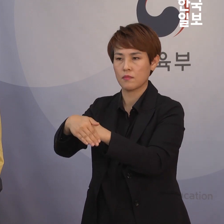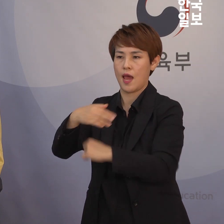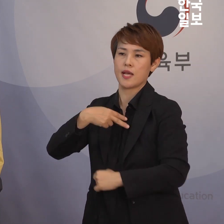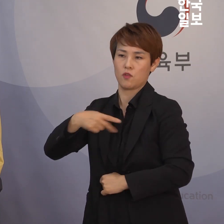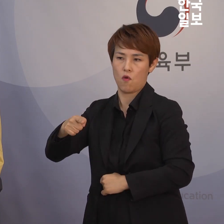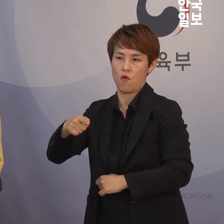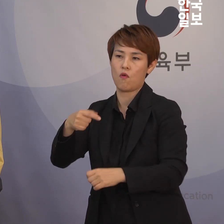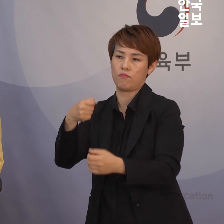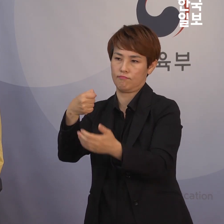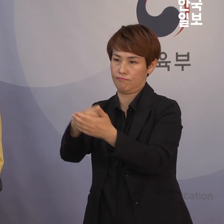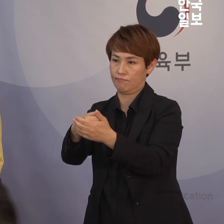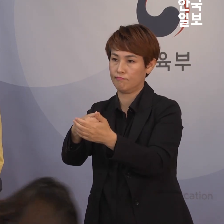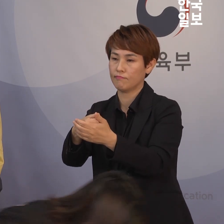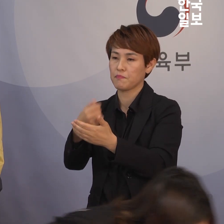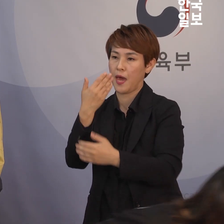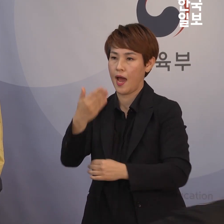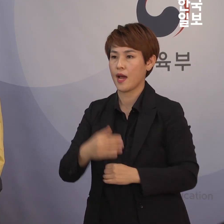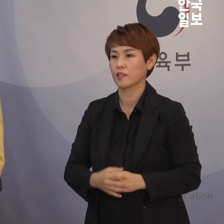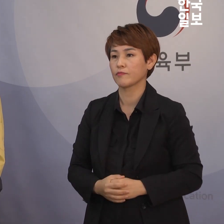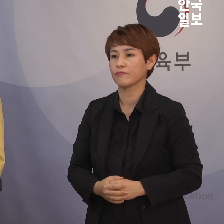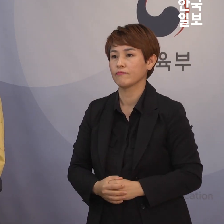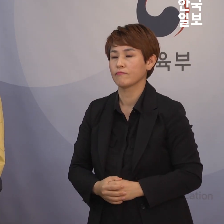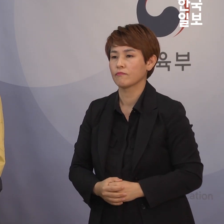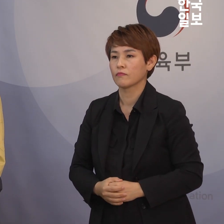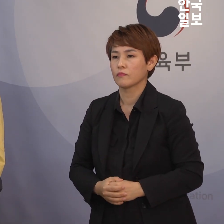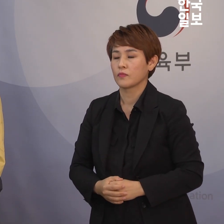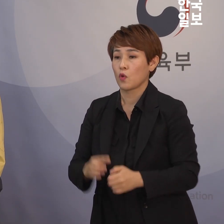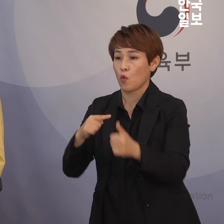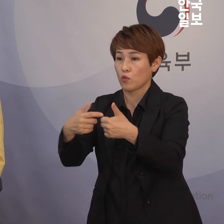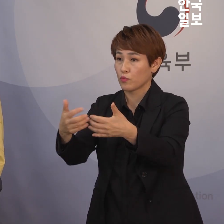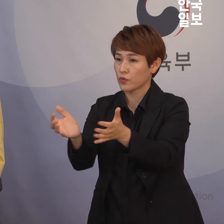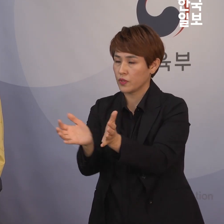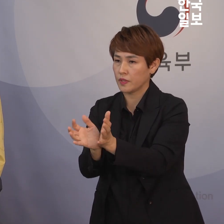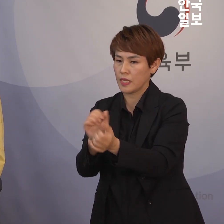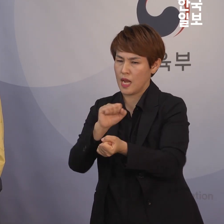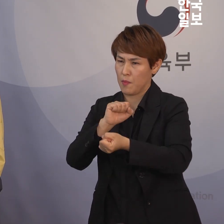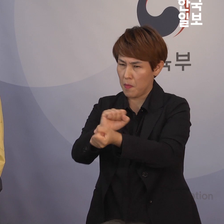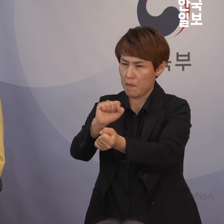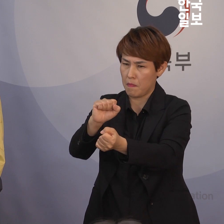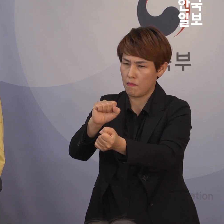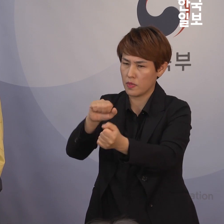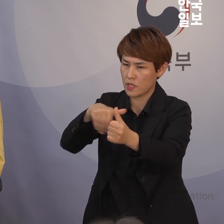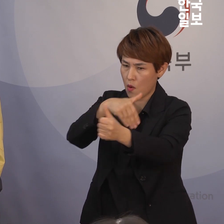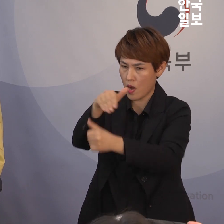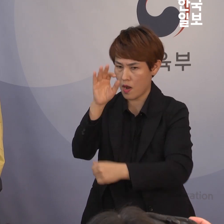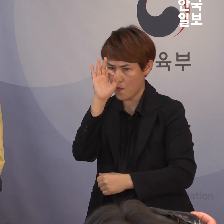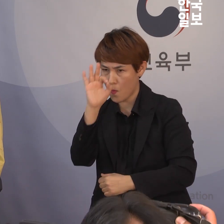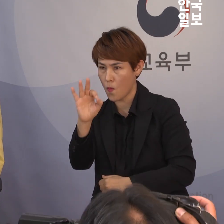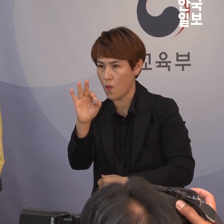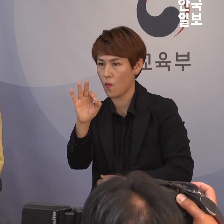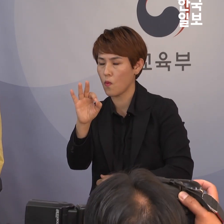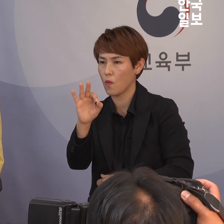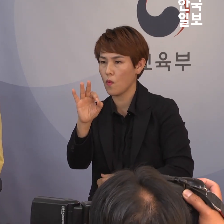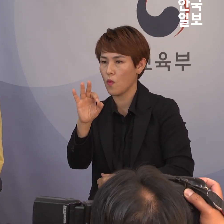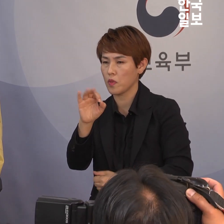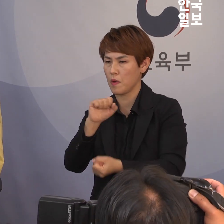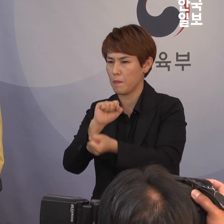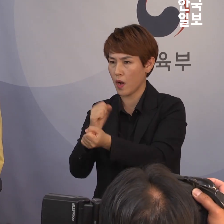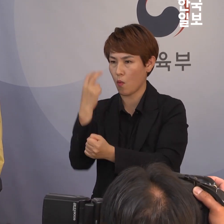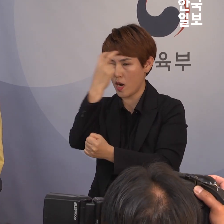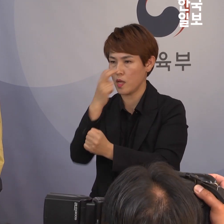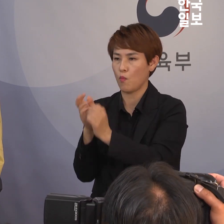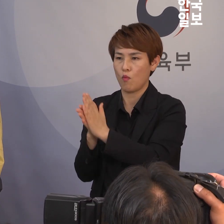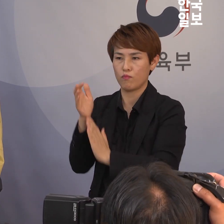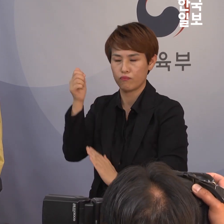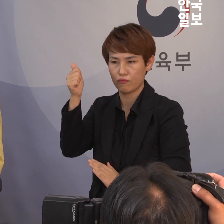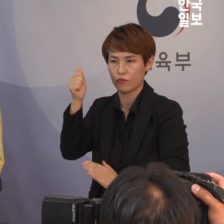자율적으로 결정할 수 있습니다. 교육부는 감염증의 상황을 예의주시할 것이며 질병관리본부